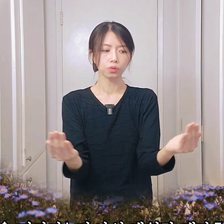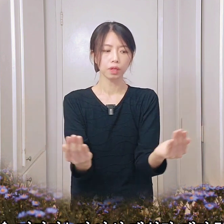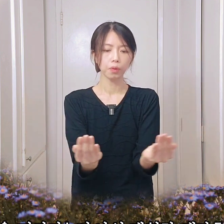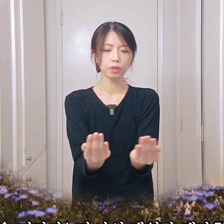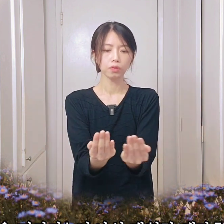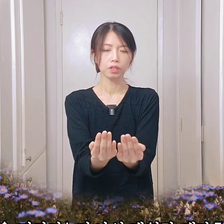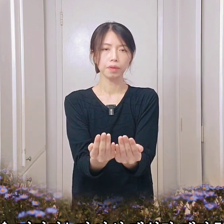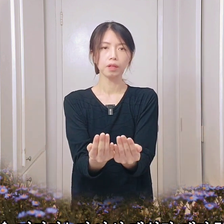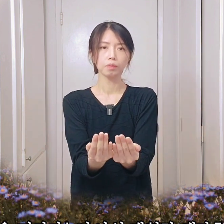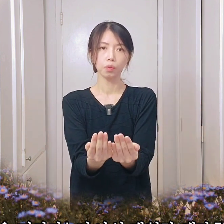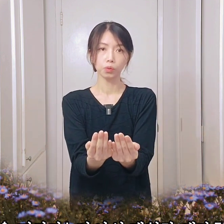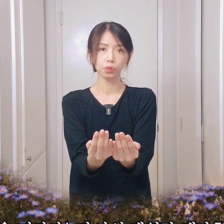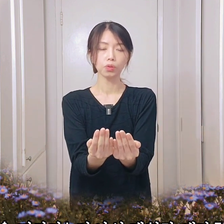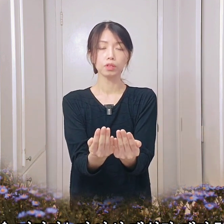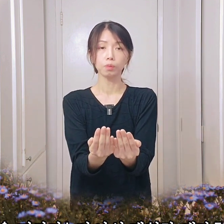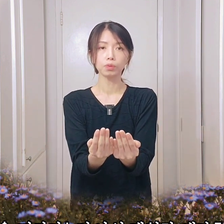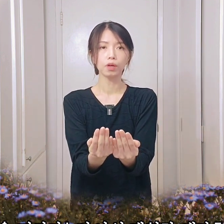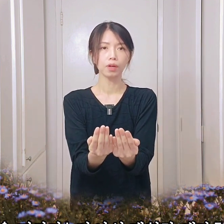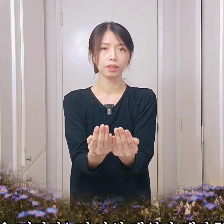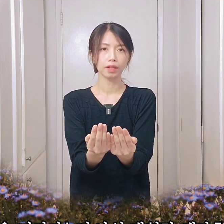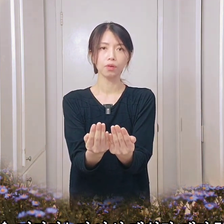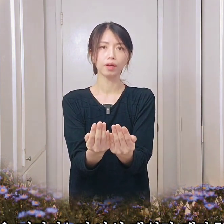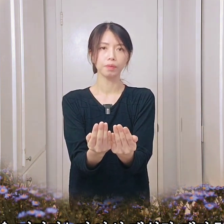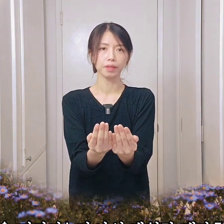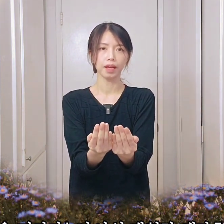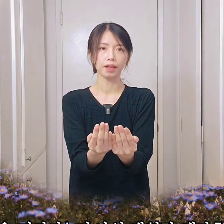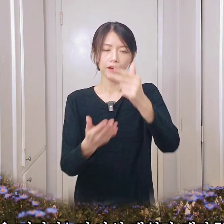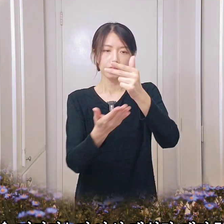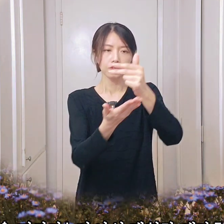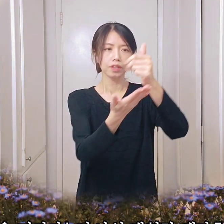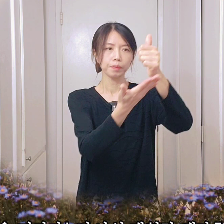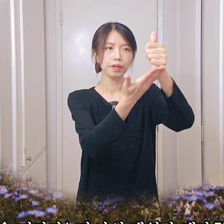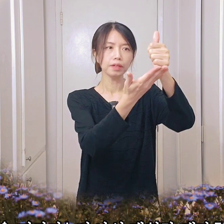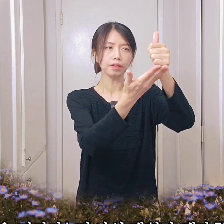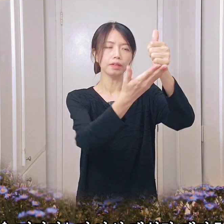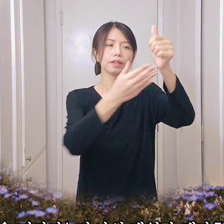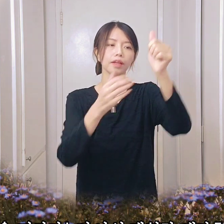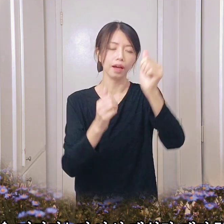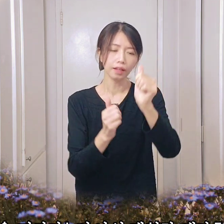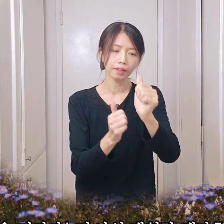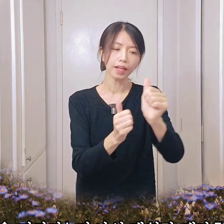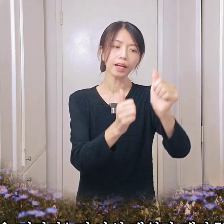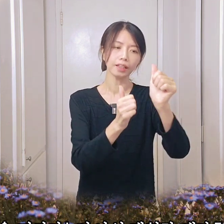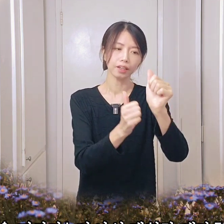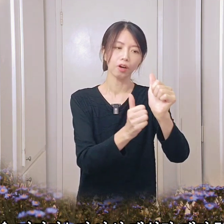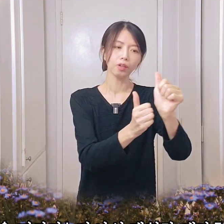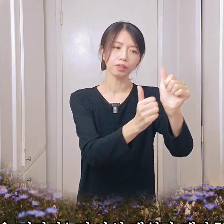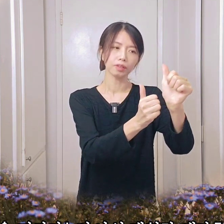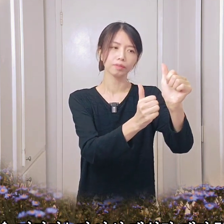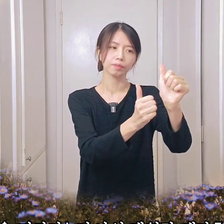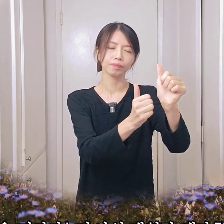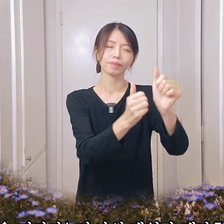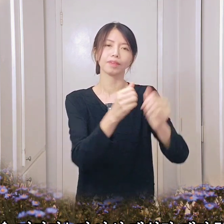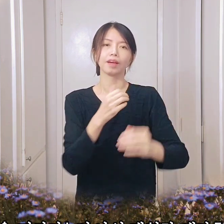양쪽으로 둥글게 표현해 주시면 모두 전부라고 하는 뜻의 수어가 됩니다. 주님을 따라가는